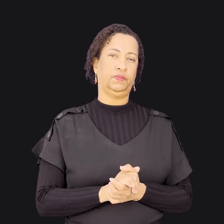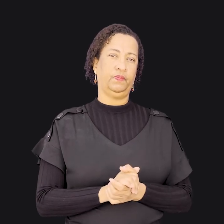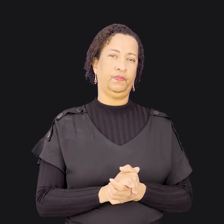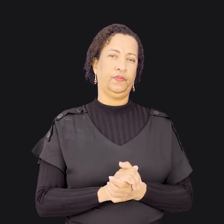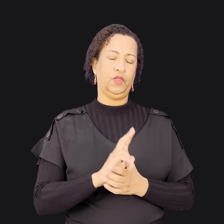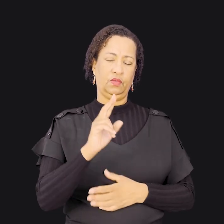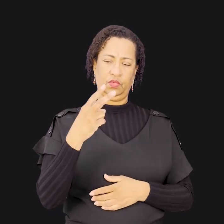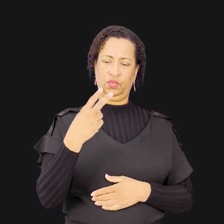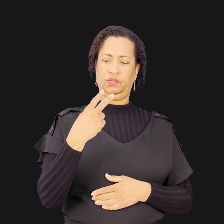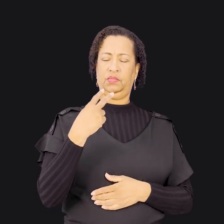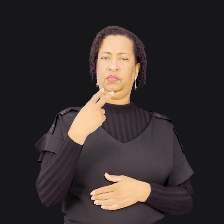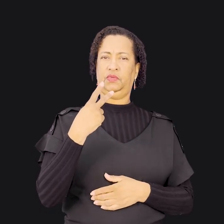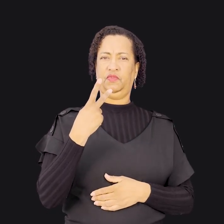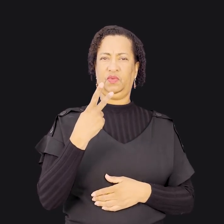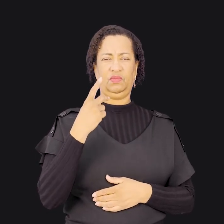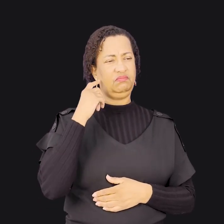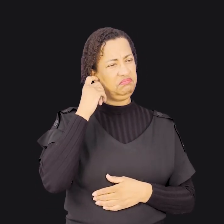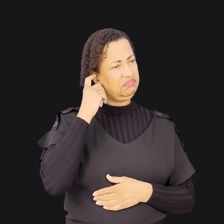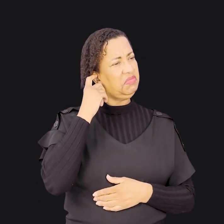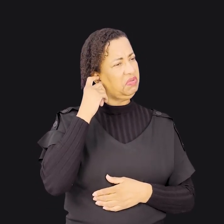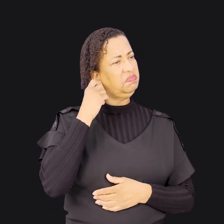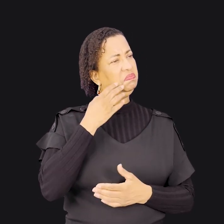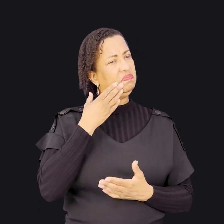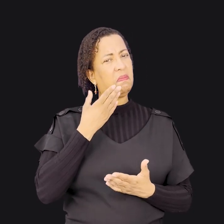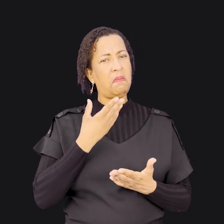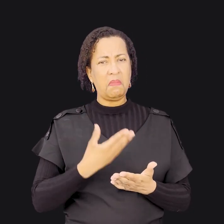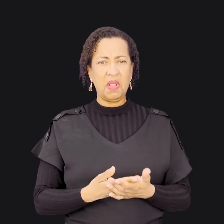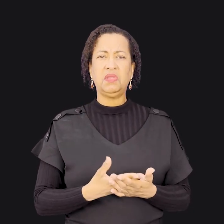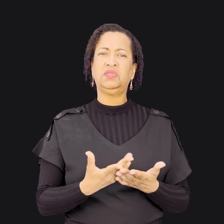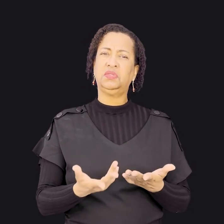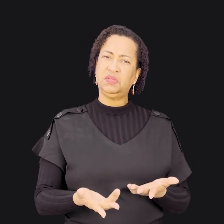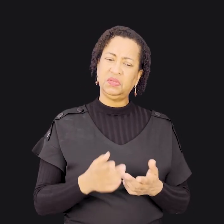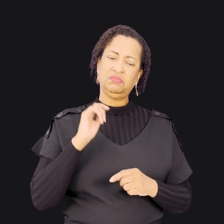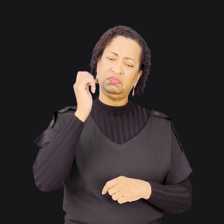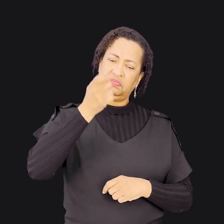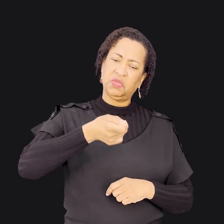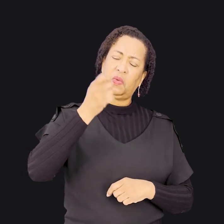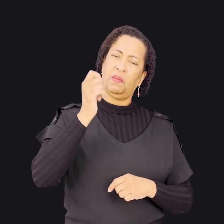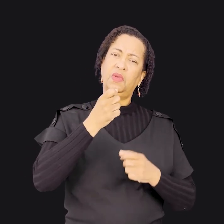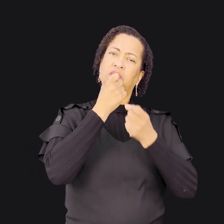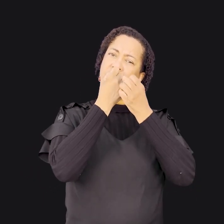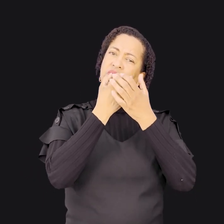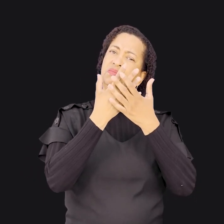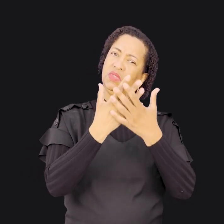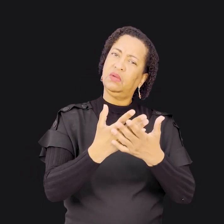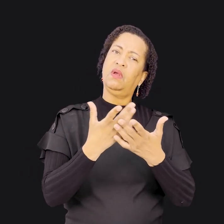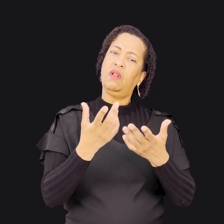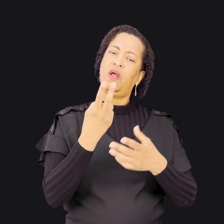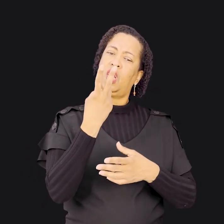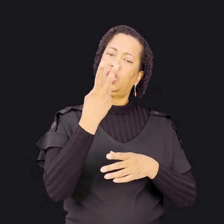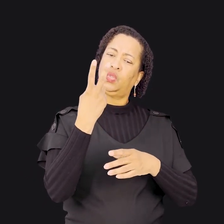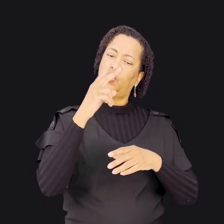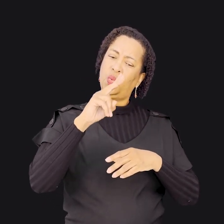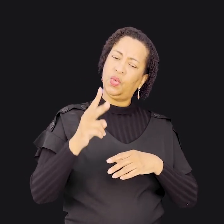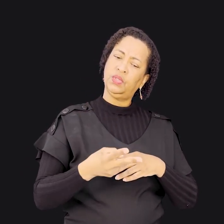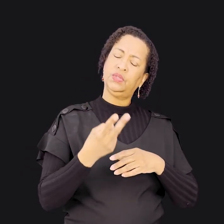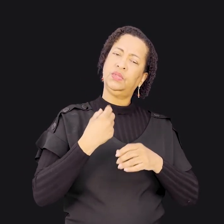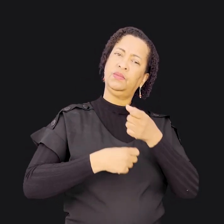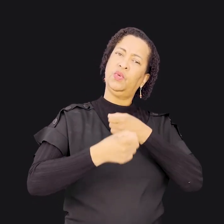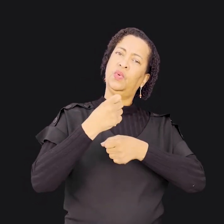dissolvido. Ele olhou para mim e disse: é impressionante que um pescador analfabeto tenha declarado isso 2000 anos atrás, antes que houvesse